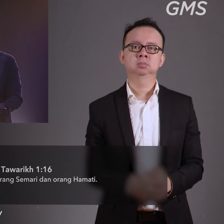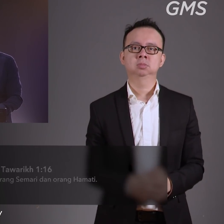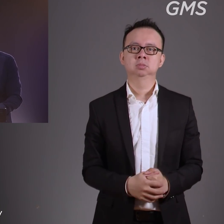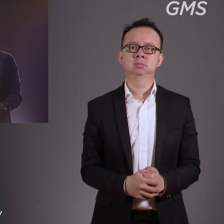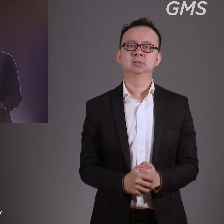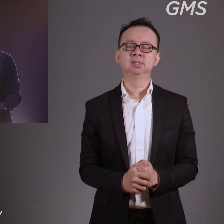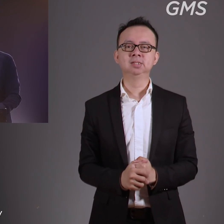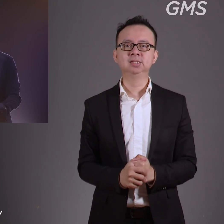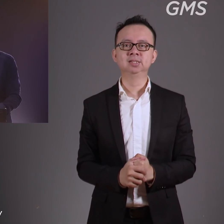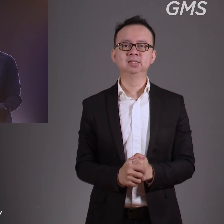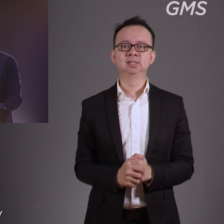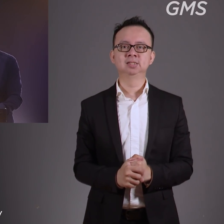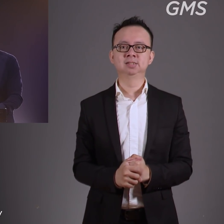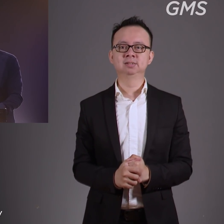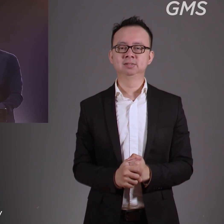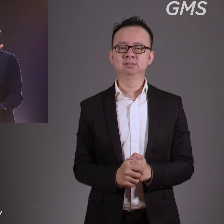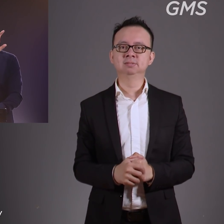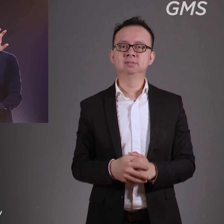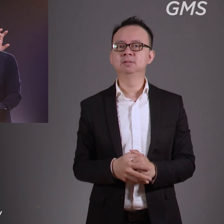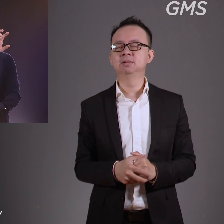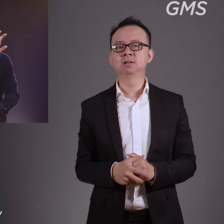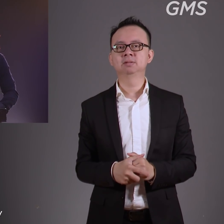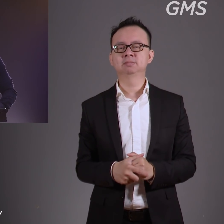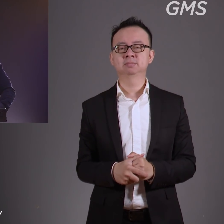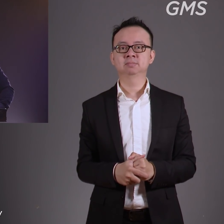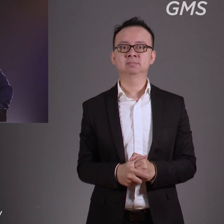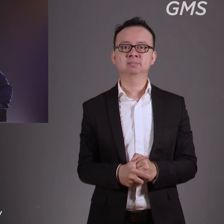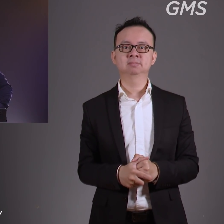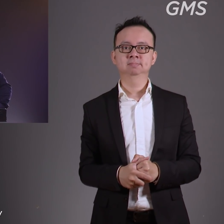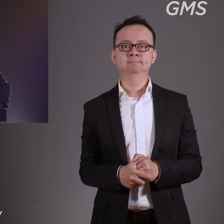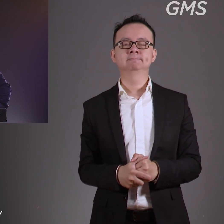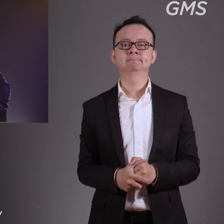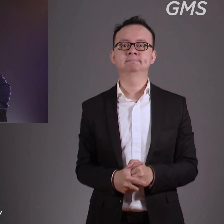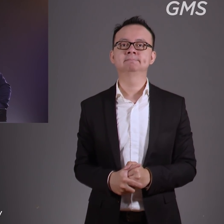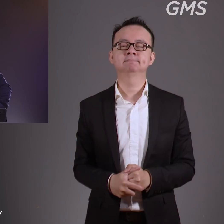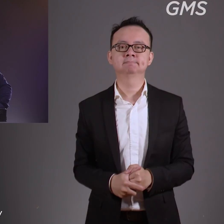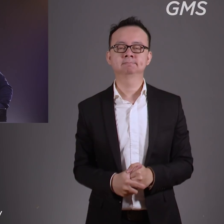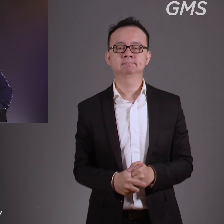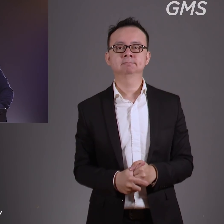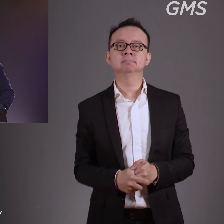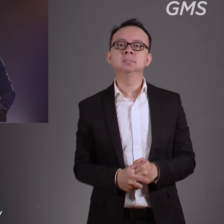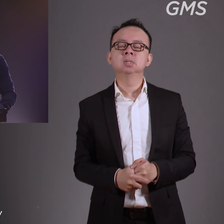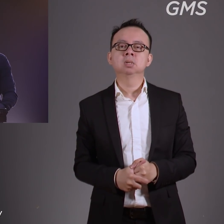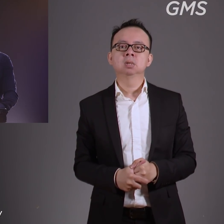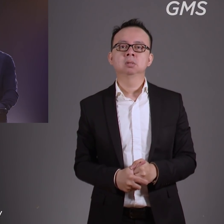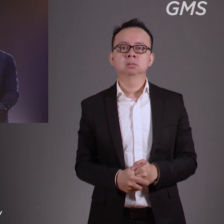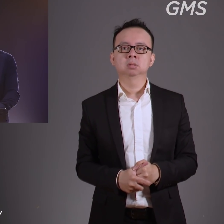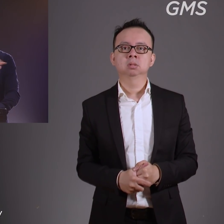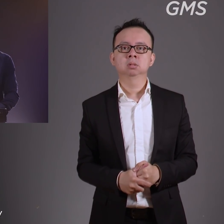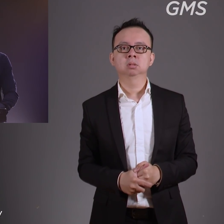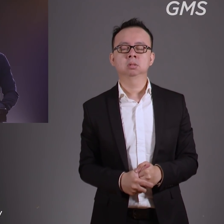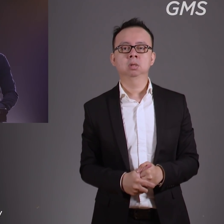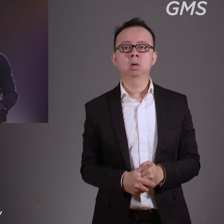Het, orang apa yang disebutkan oleh Tuhan dalam silsilah orang-orang yang harus dihapuskan dari Kanaan. Tuhan berkata kepada